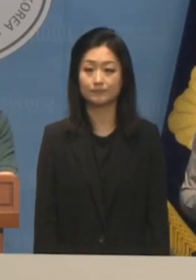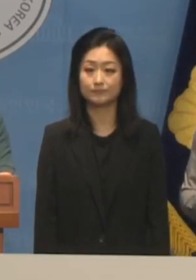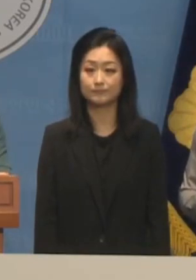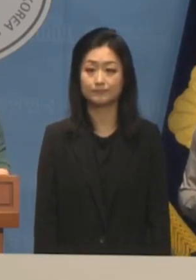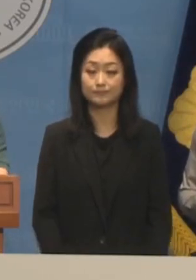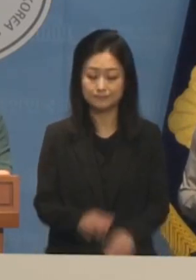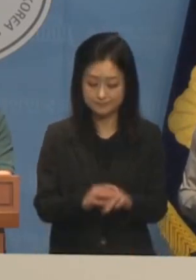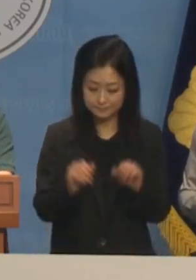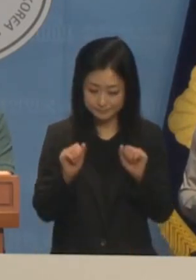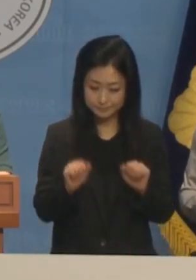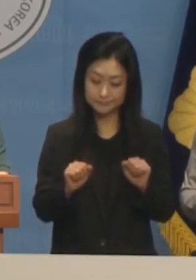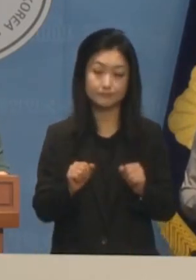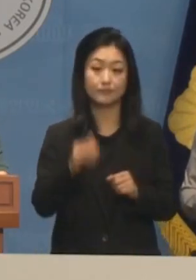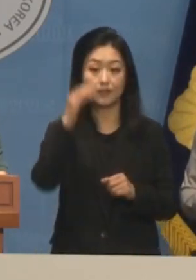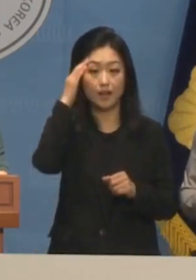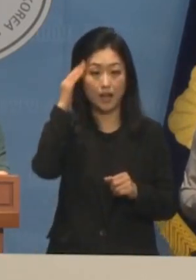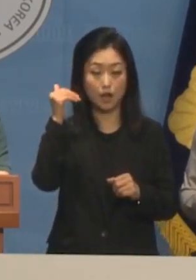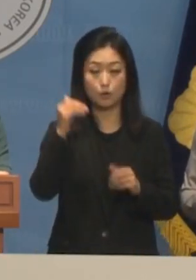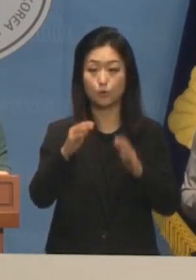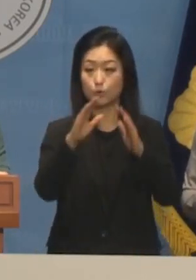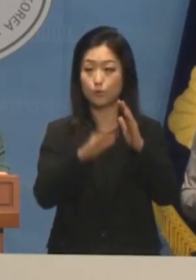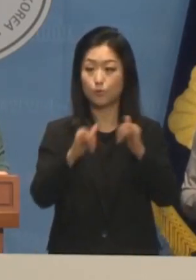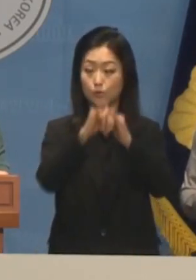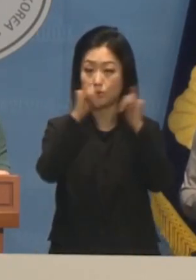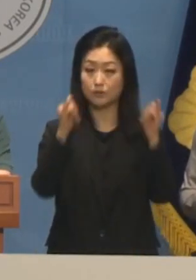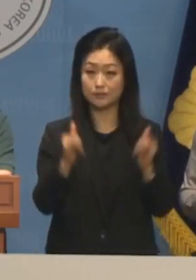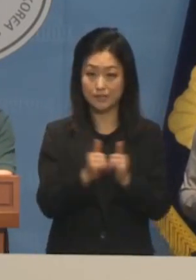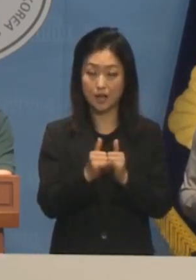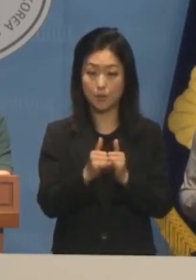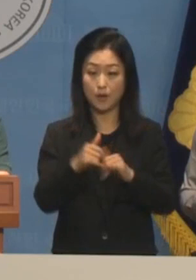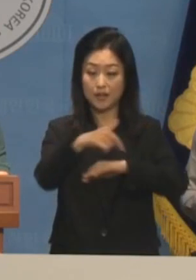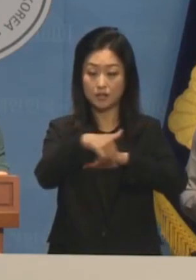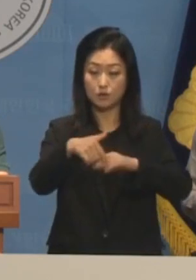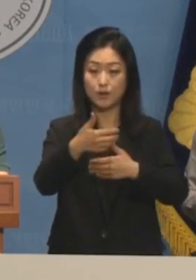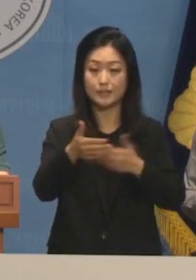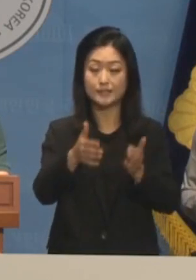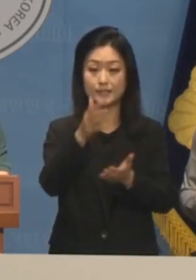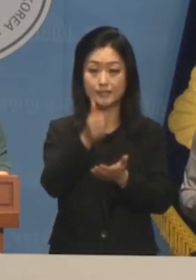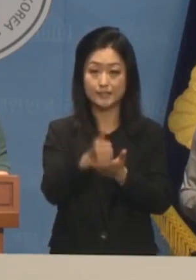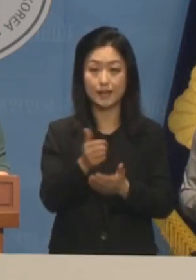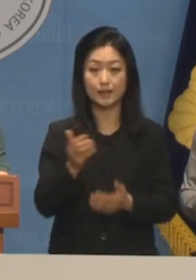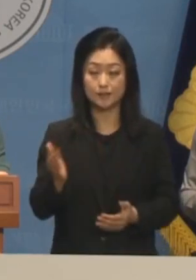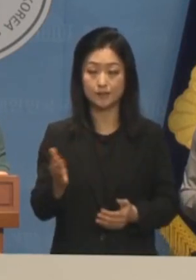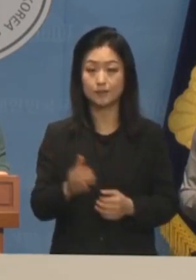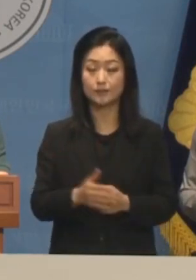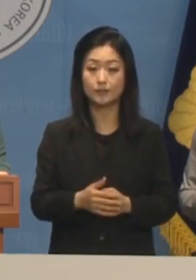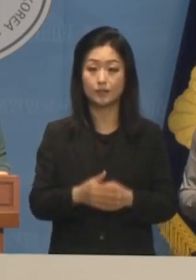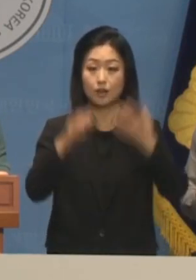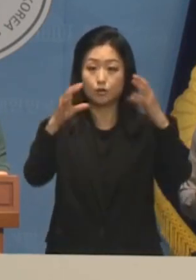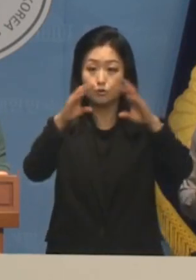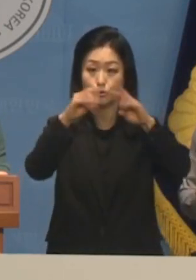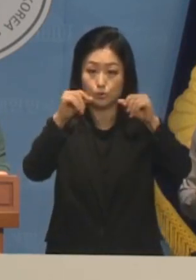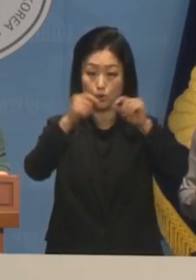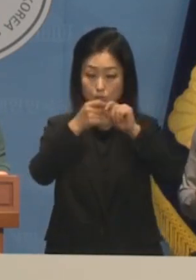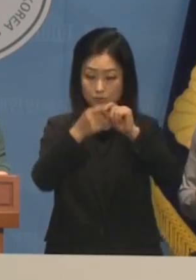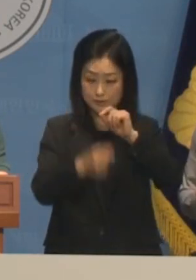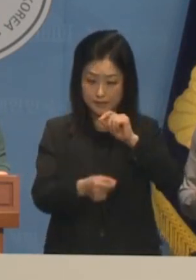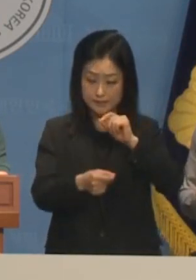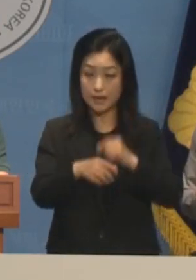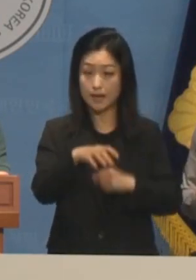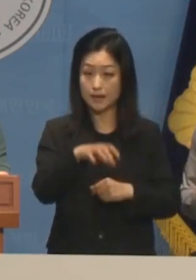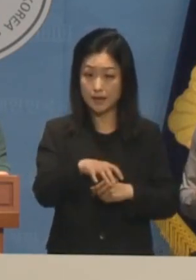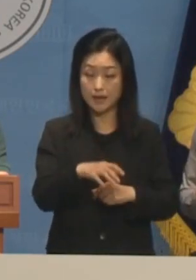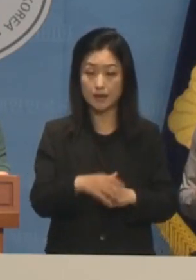네, 안녕하십니까. 한국공공사회사업노동조합 기획실장 장도주입니다. 국토부 산하 공공기관인 코레일테크 5,400명